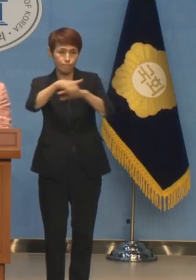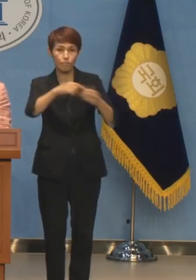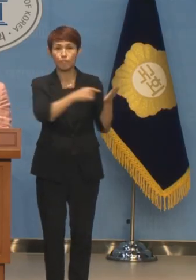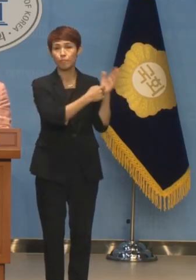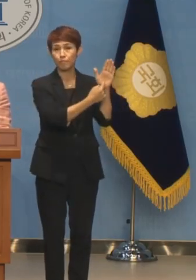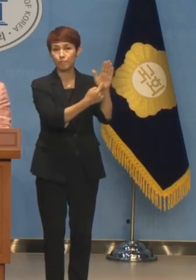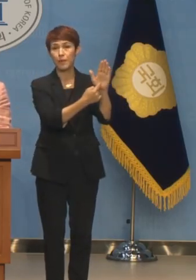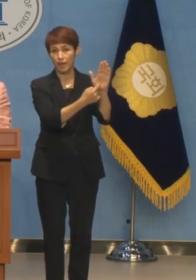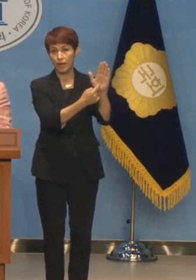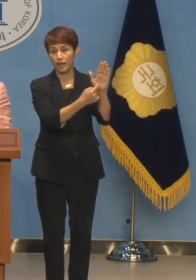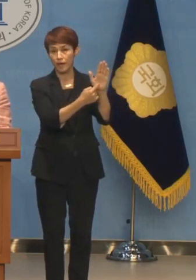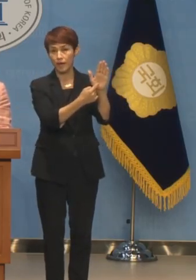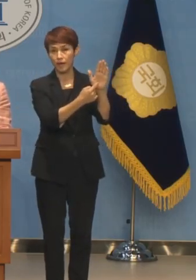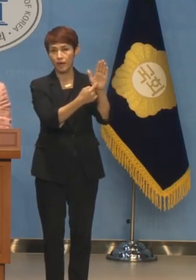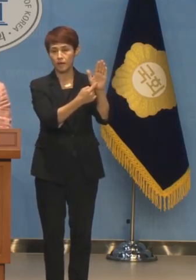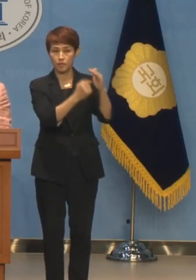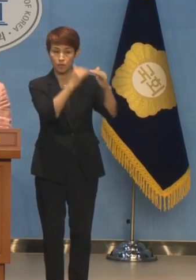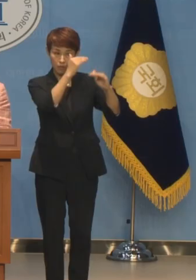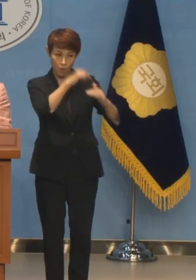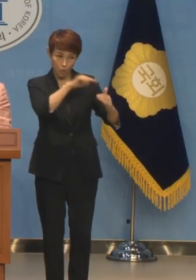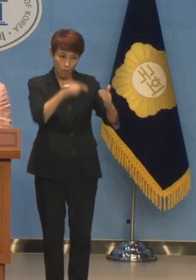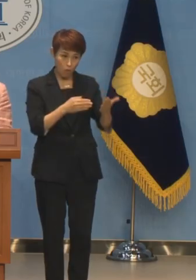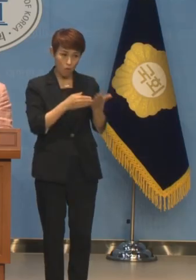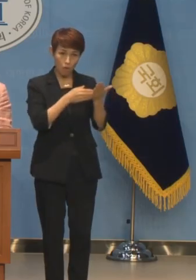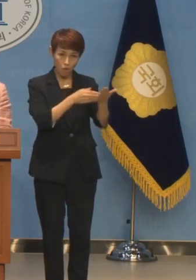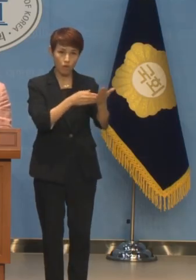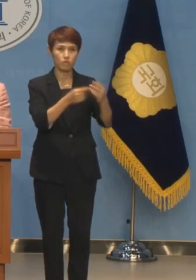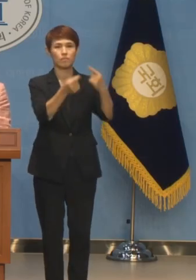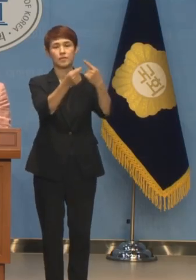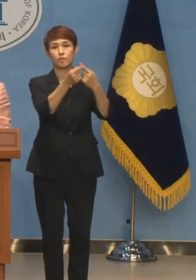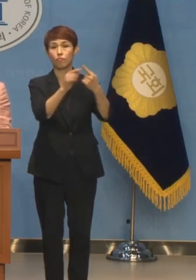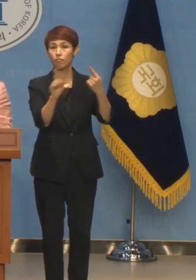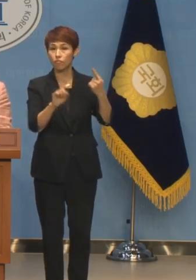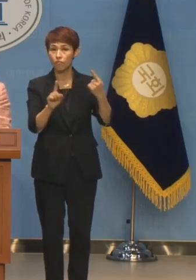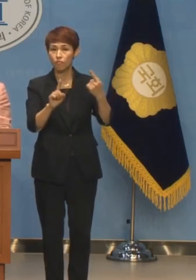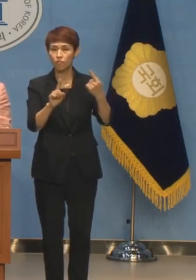바 있는데요. 이 안건에서 제시한 첫 번째 과제가